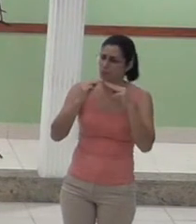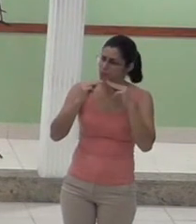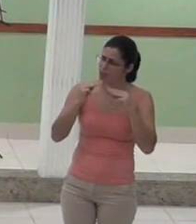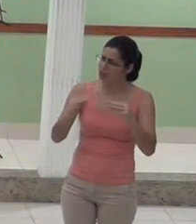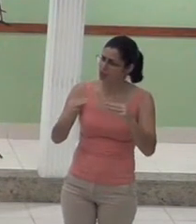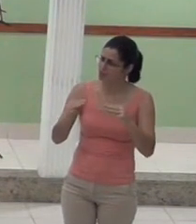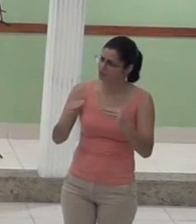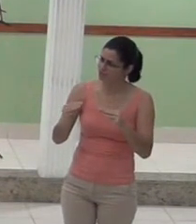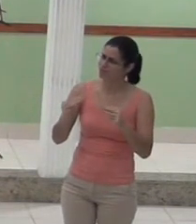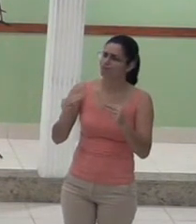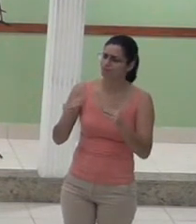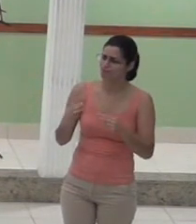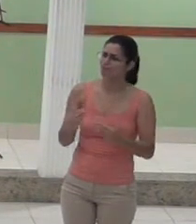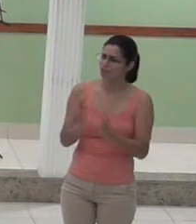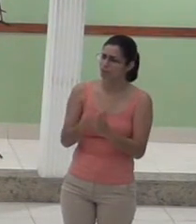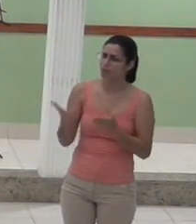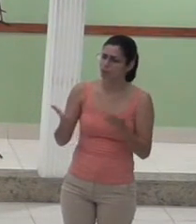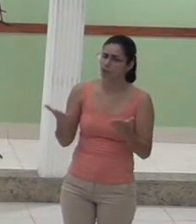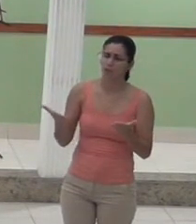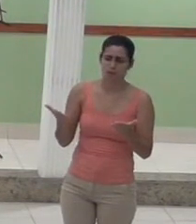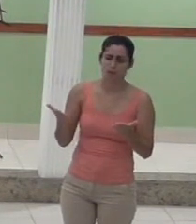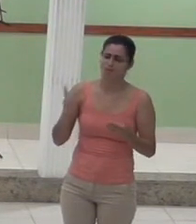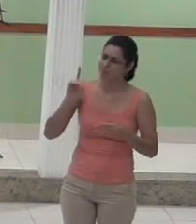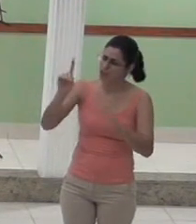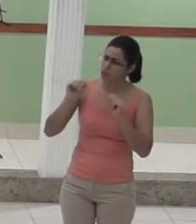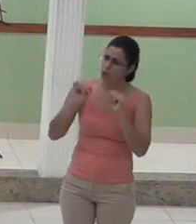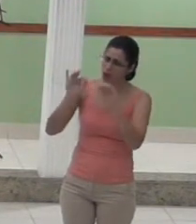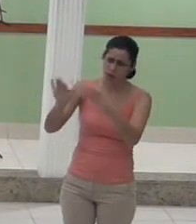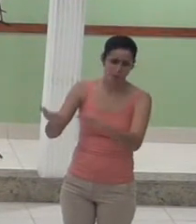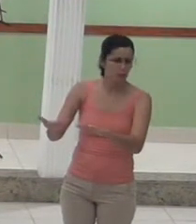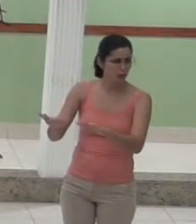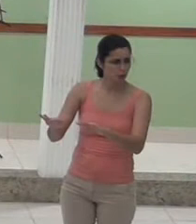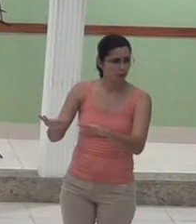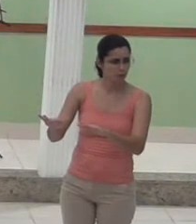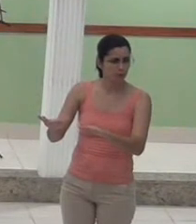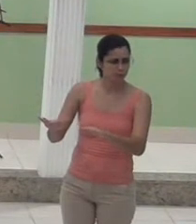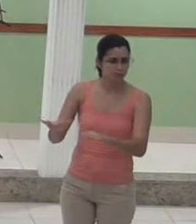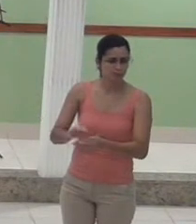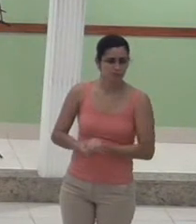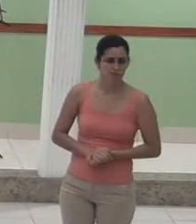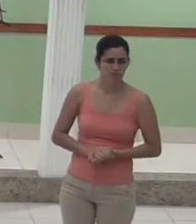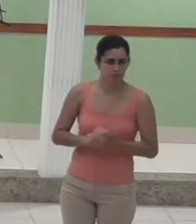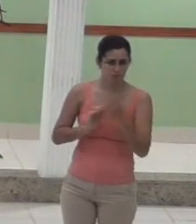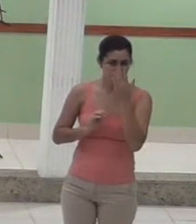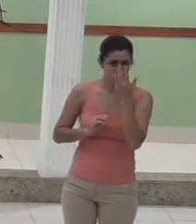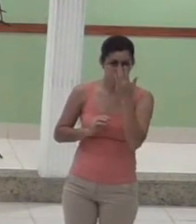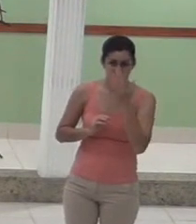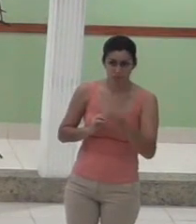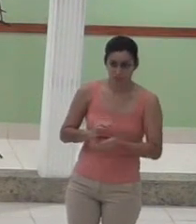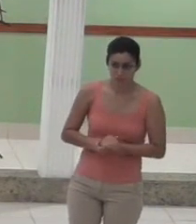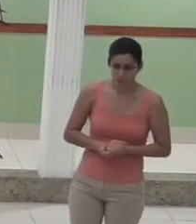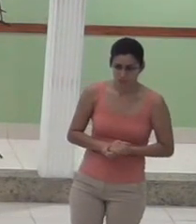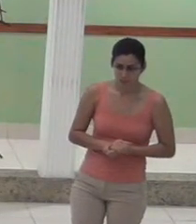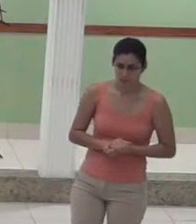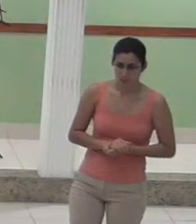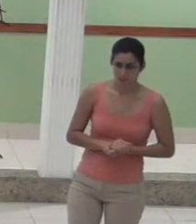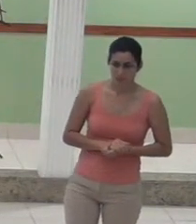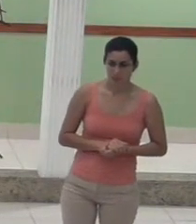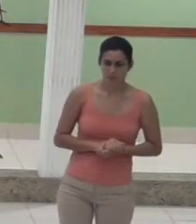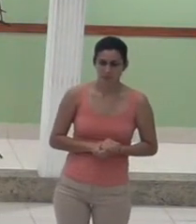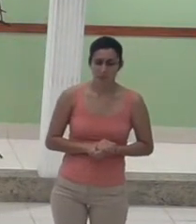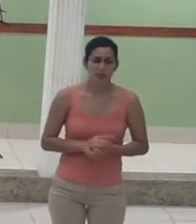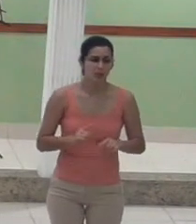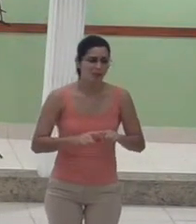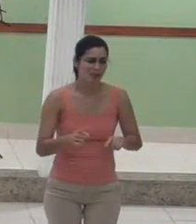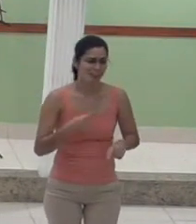maravilhosa, pastor Luquete. Que Deus o abençoe grandemente. E como eu falei, eu não estou aqui para mensagem, que eu não sou